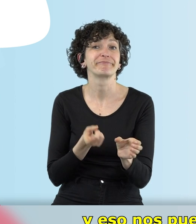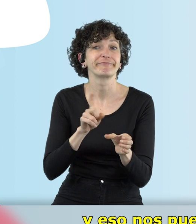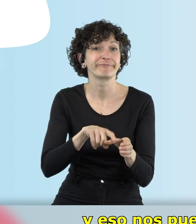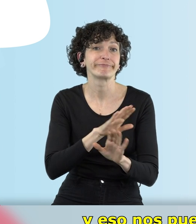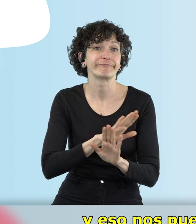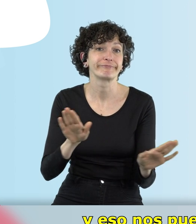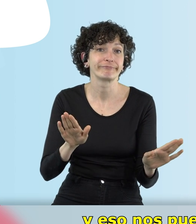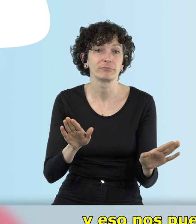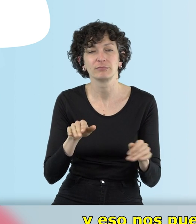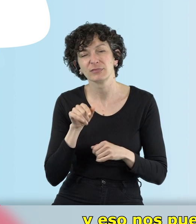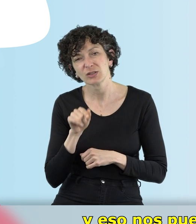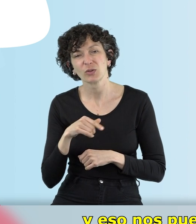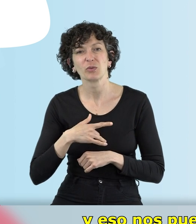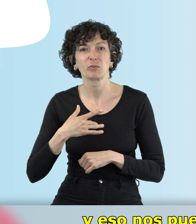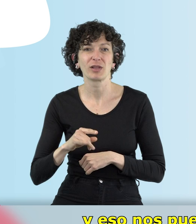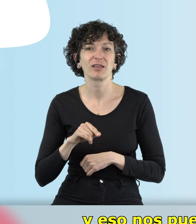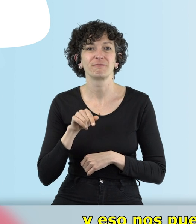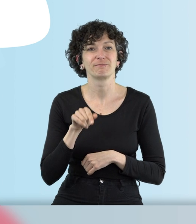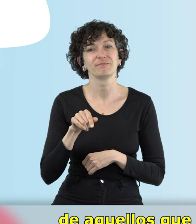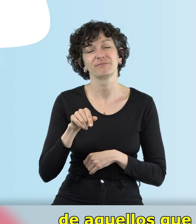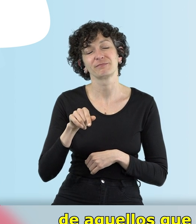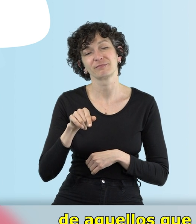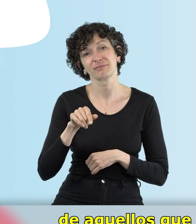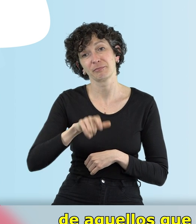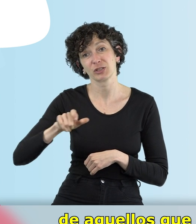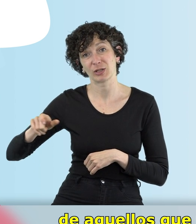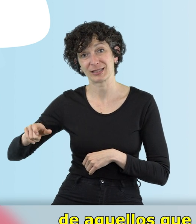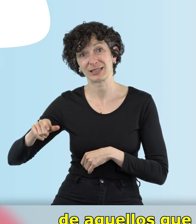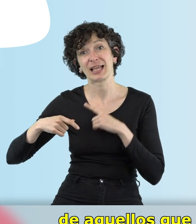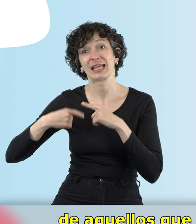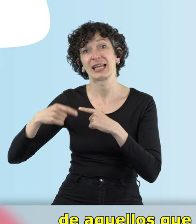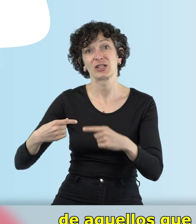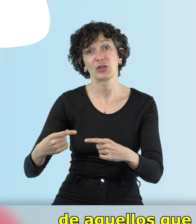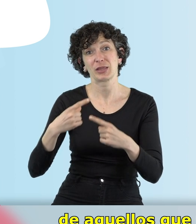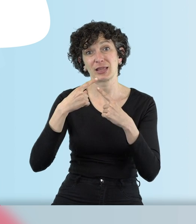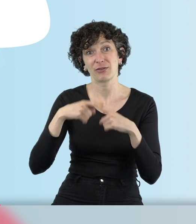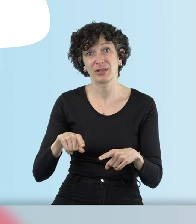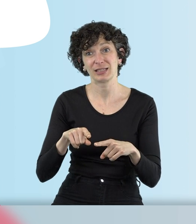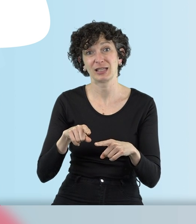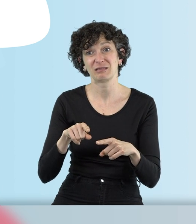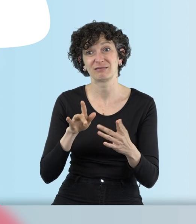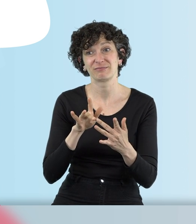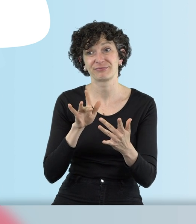concreto. Y eso nos puede llevar a distanciarnos de aquellos que no nacieron en el siglo pasado.